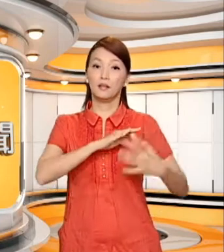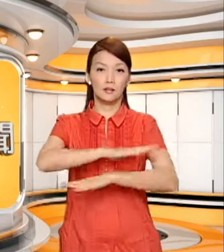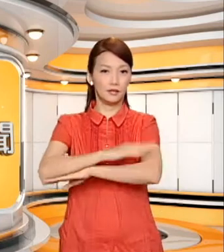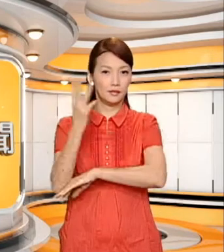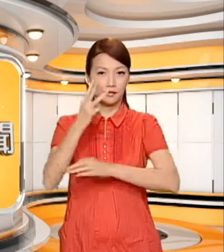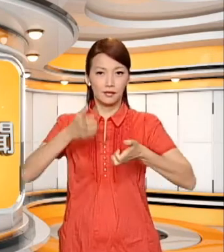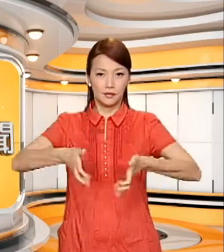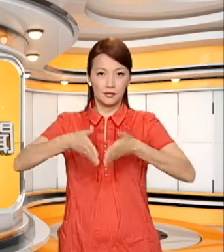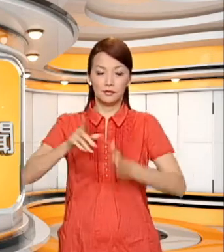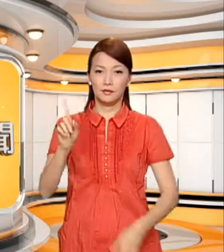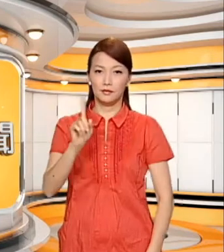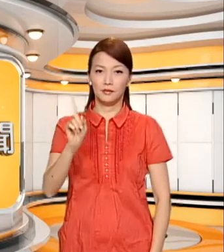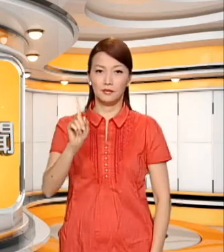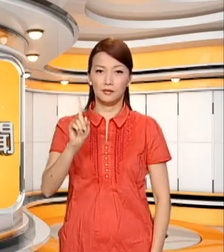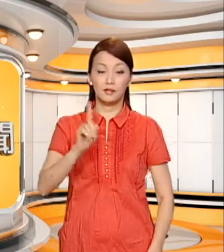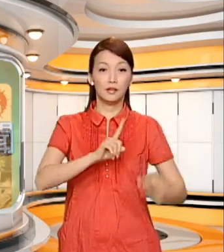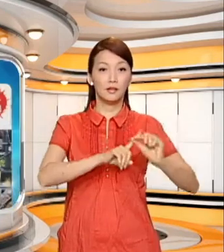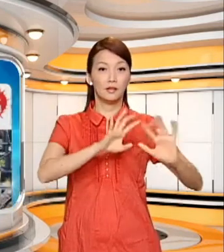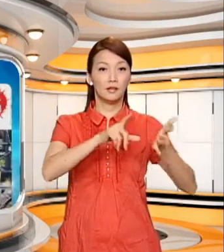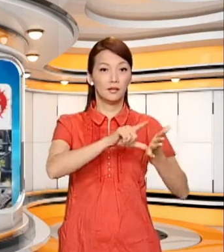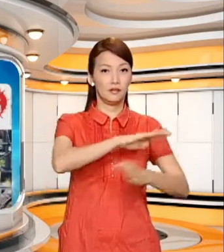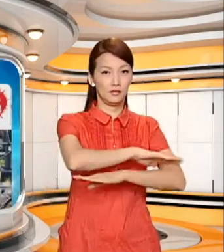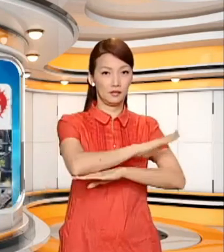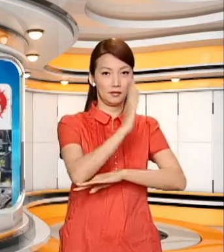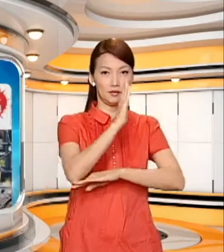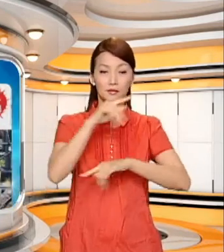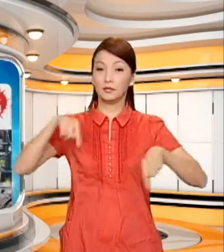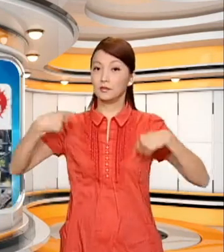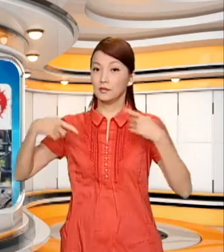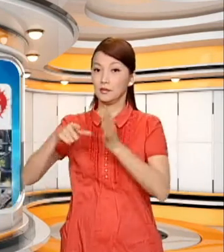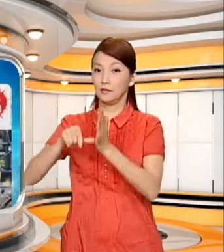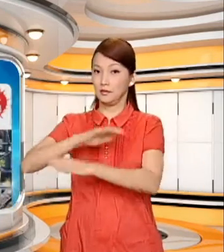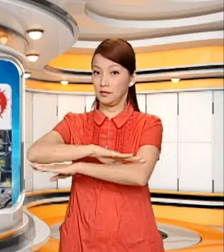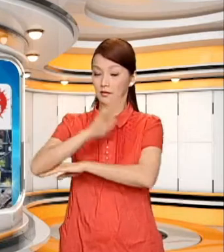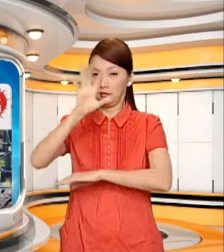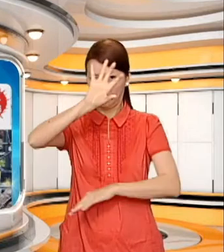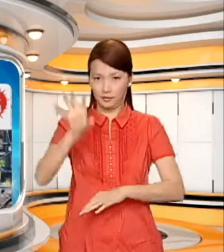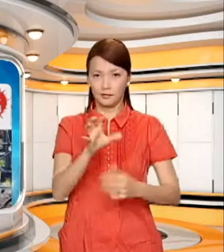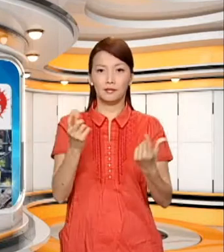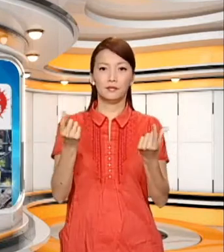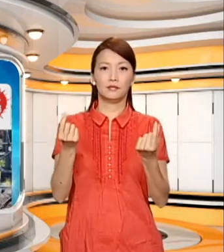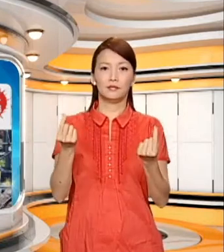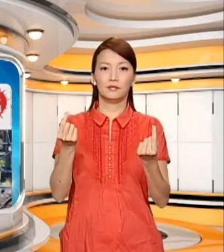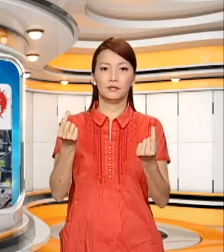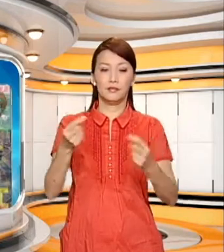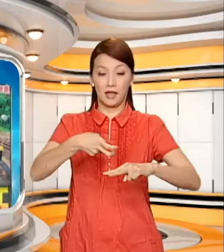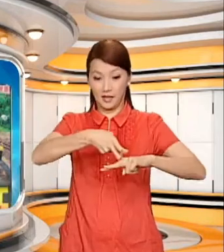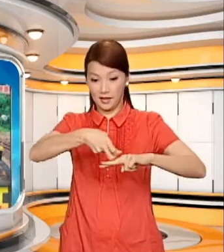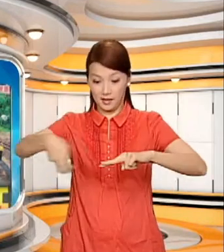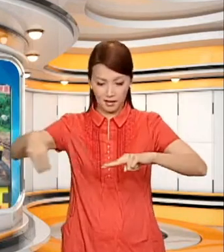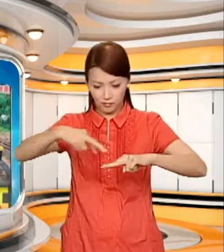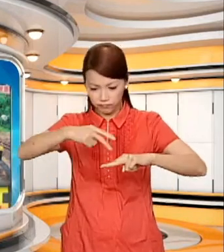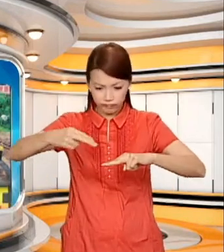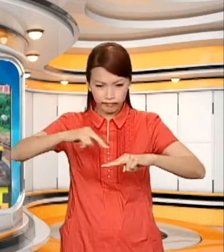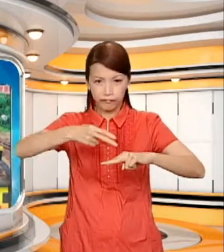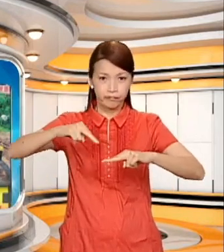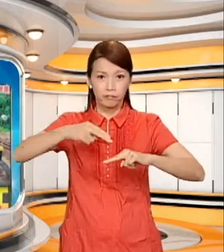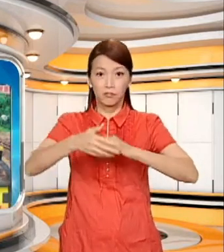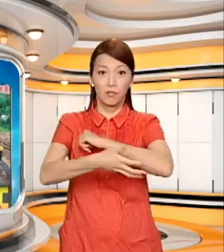来关心各大报的头条焦点。中国时报和自由时报的头条一样，也是台铁自强号撞死两